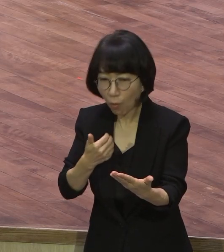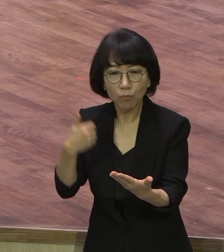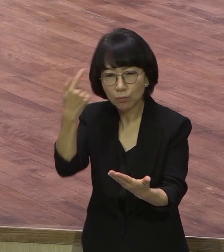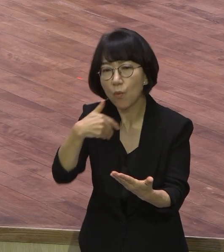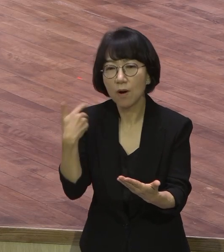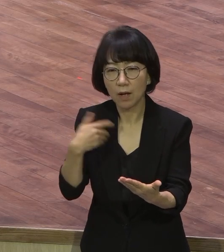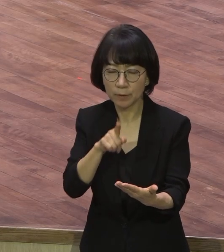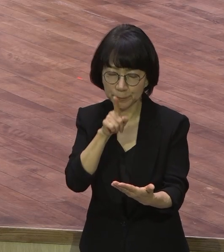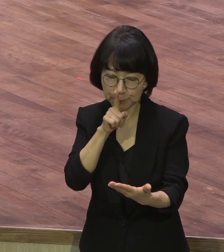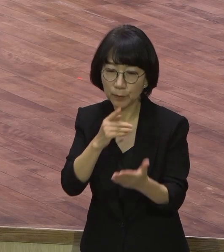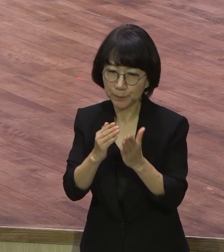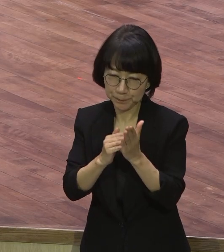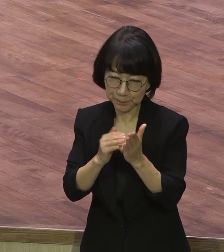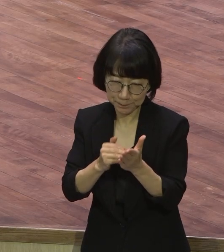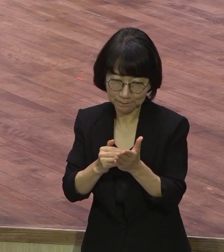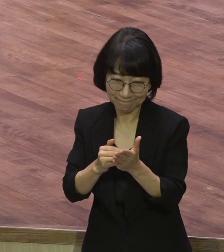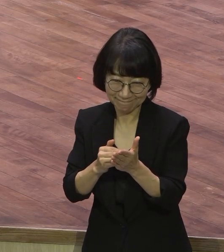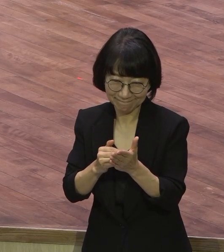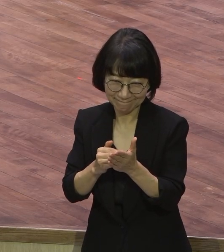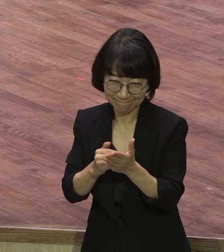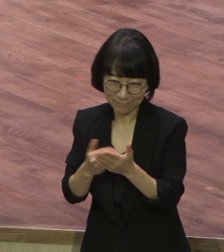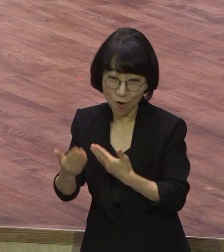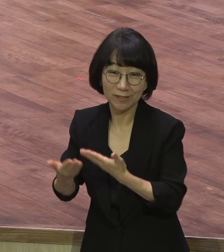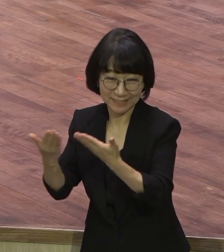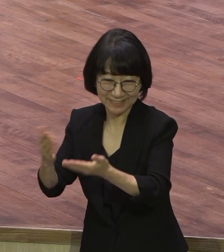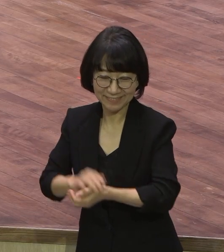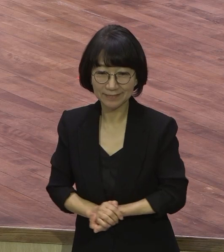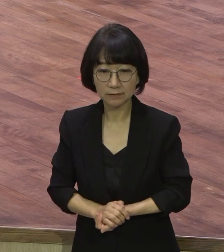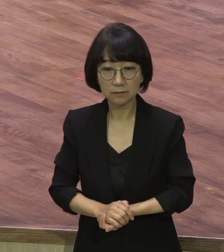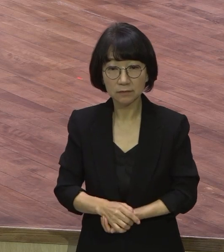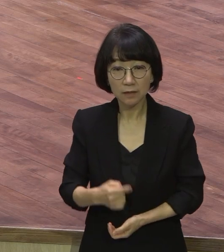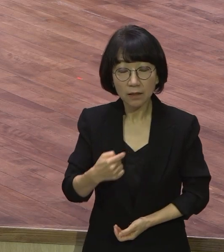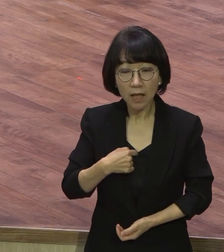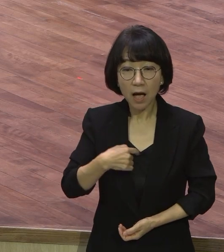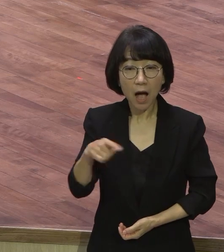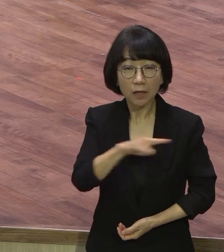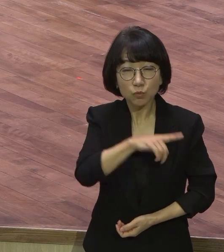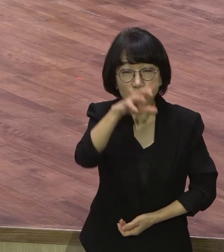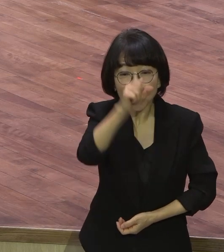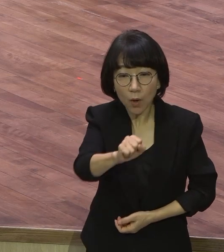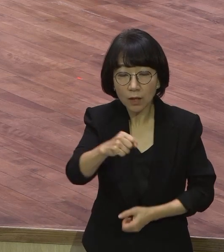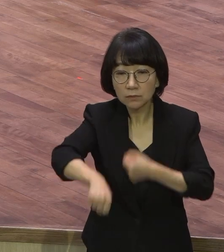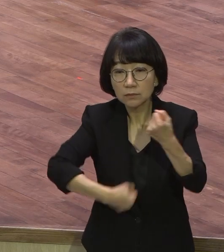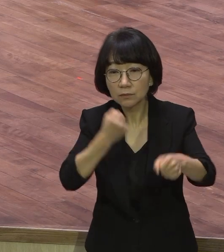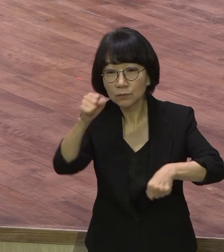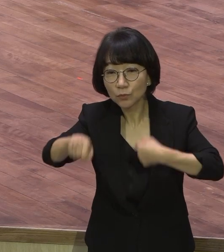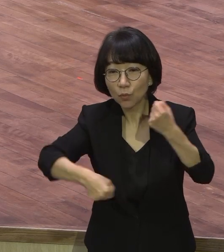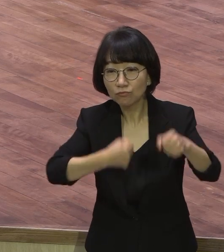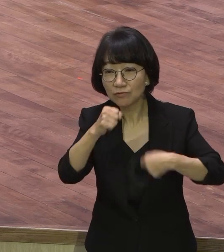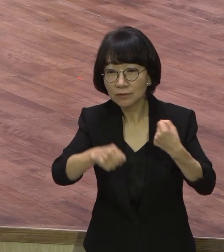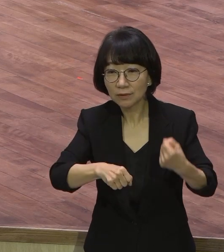제가 제일 좋아하는 짐승이 뭐라고요? 소입니다. 소 왜 소를 좋아한다고요?